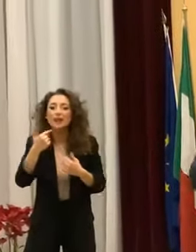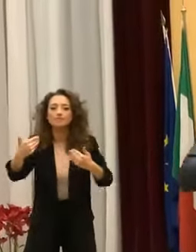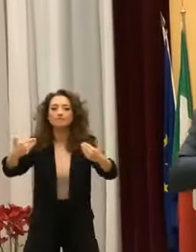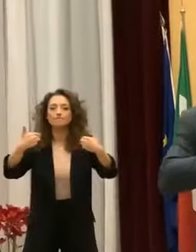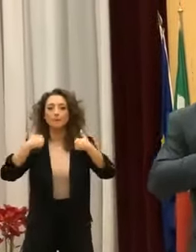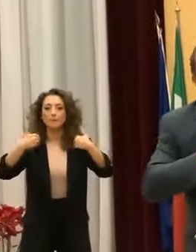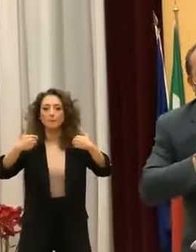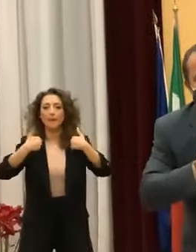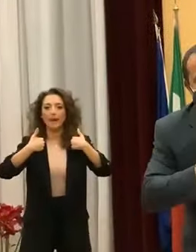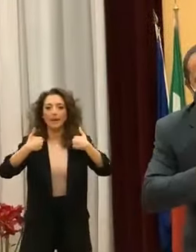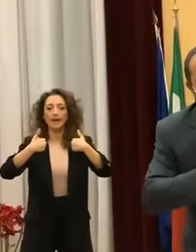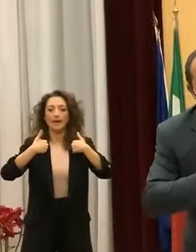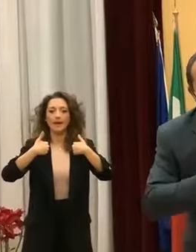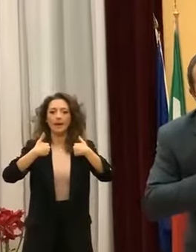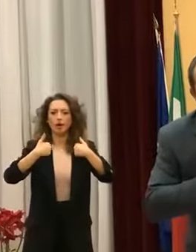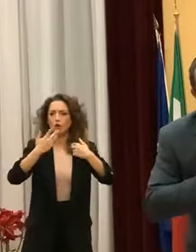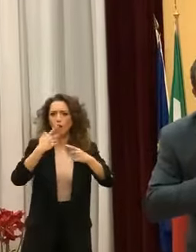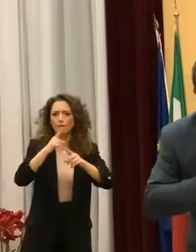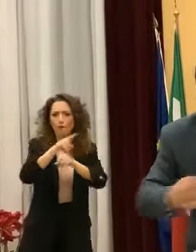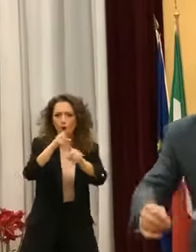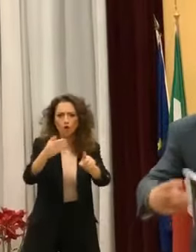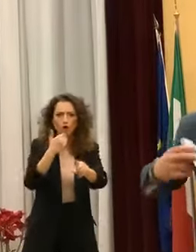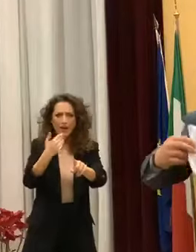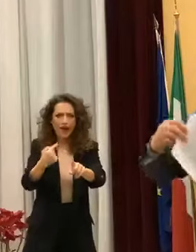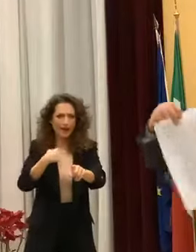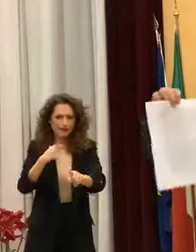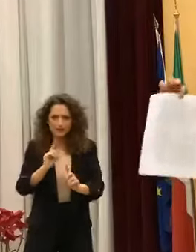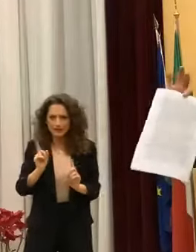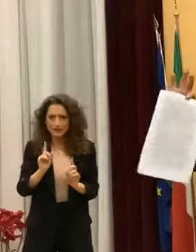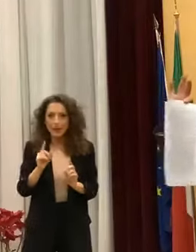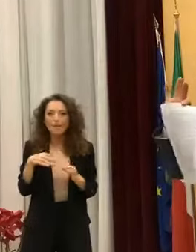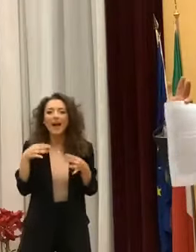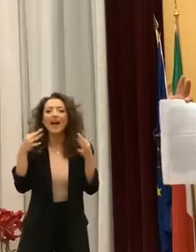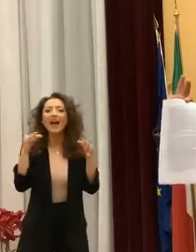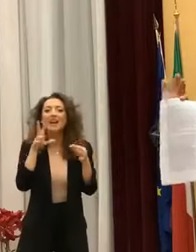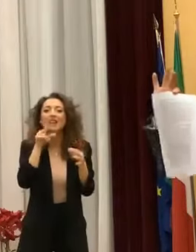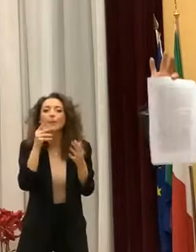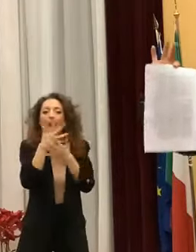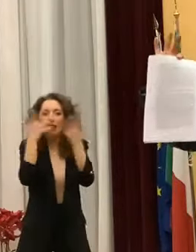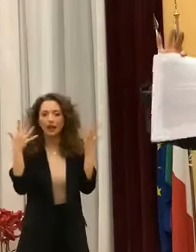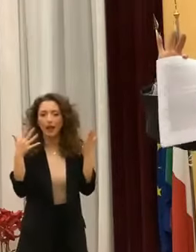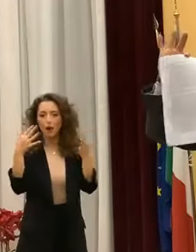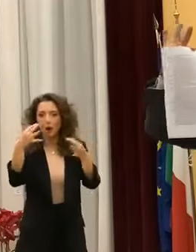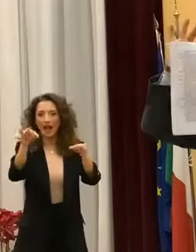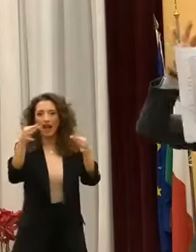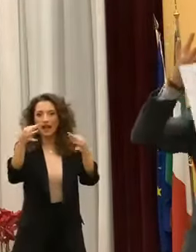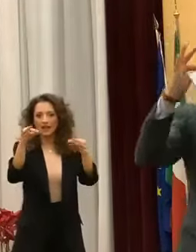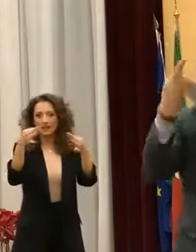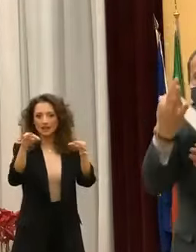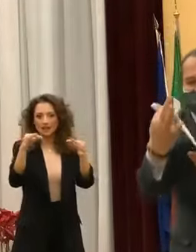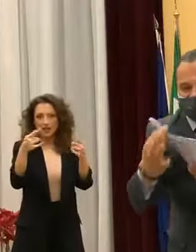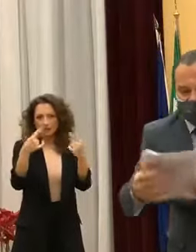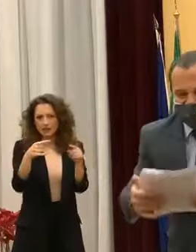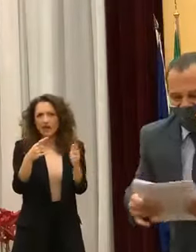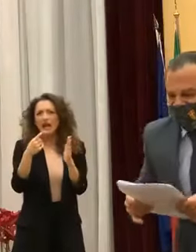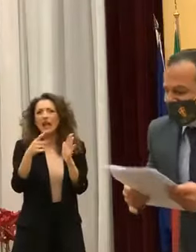Non voglio detto grazie da nessuno, ma queste sono le date e lo dice anche questo ulteriore